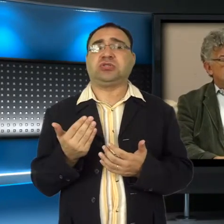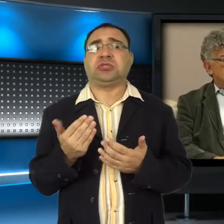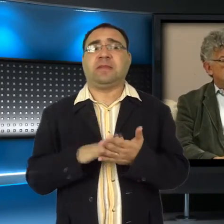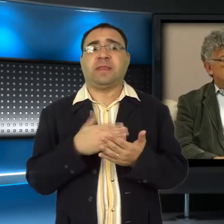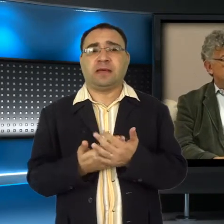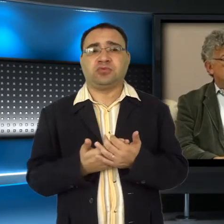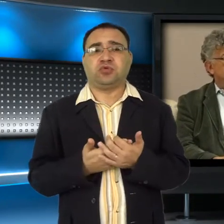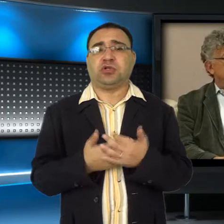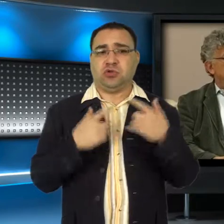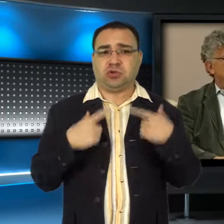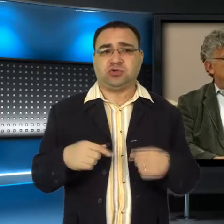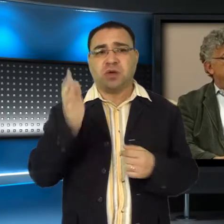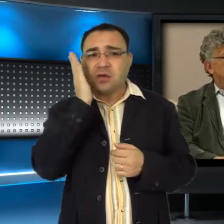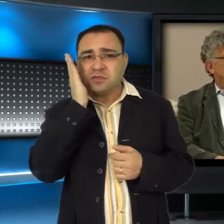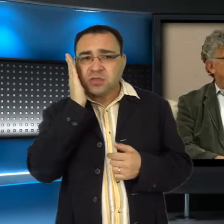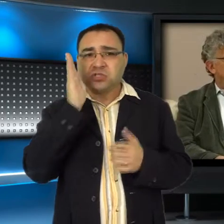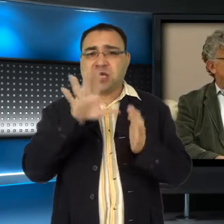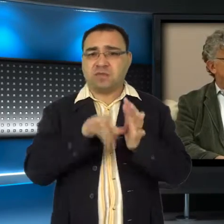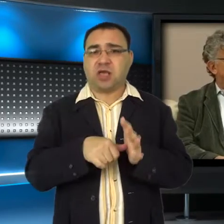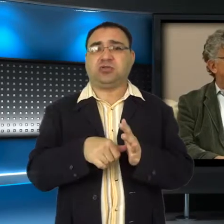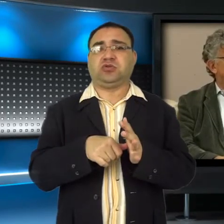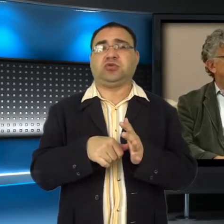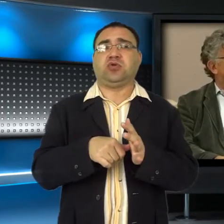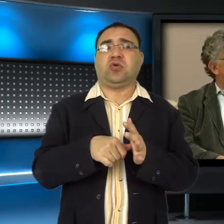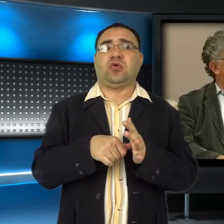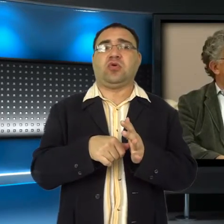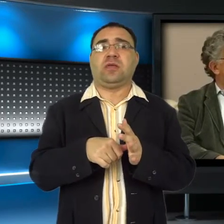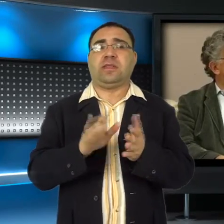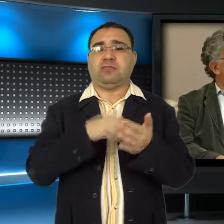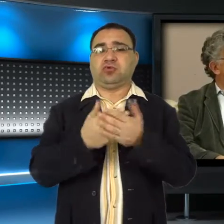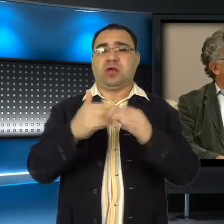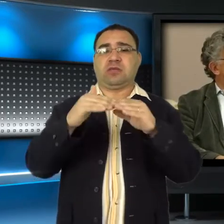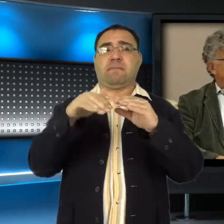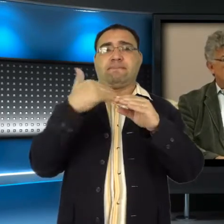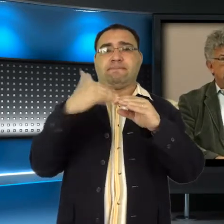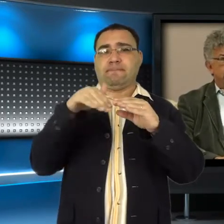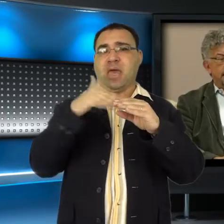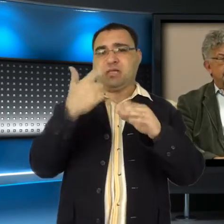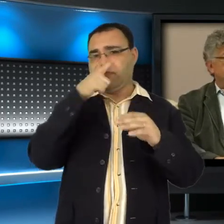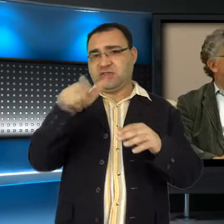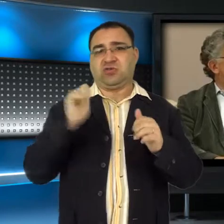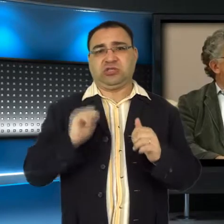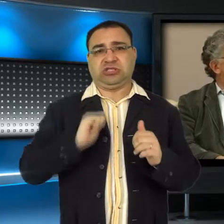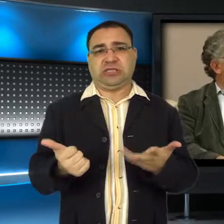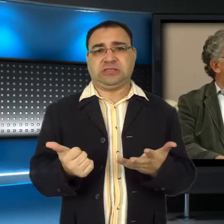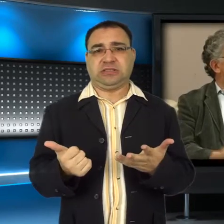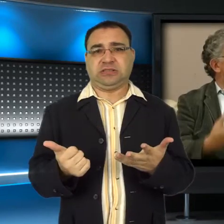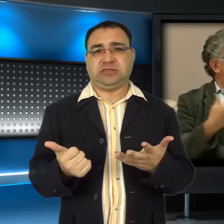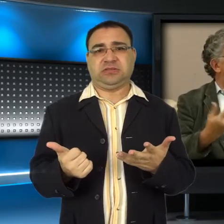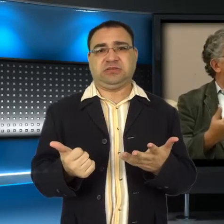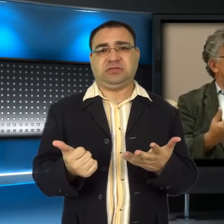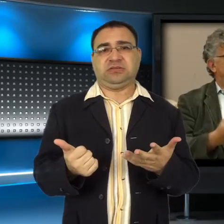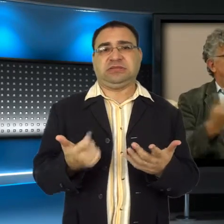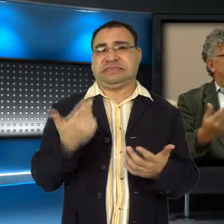czy osoba mieszkająca w mieście będzie zadowolona otrzymać odpowiedź na maila po 2 tygodniach, sam radny, sam prezydent powie nie. Ja